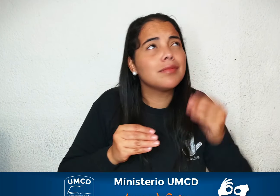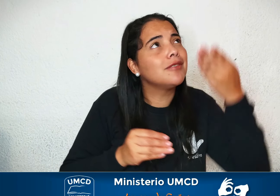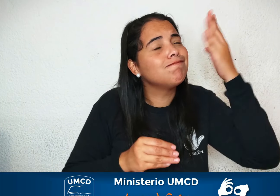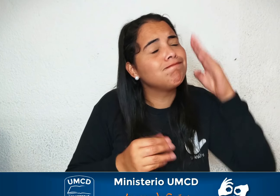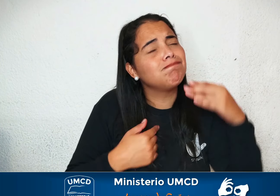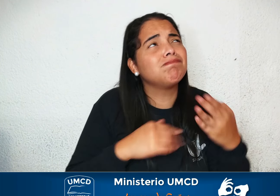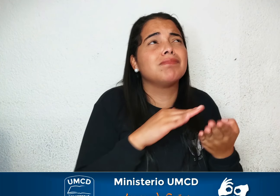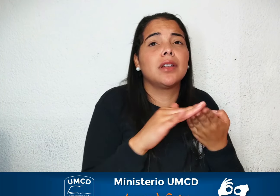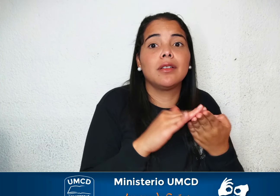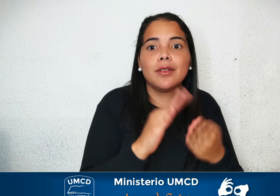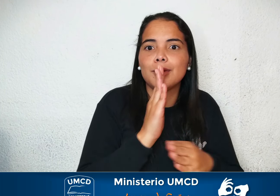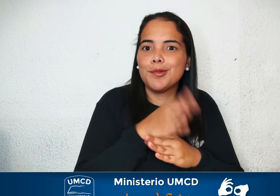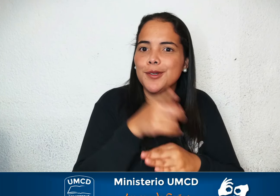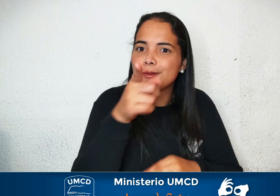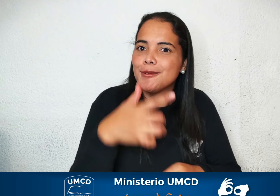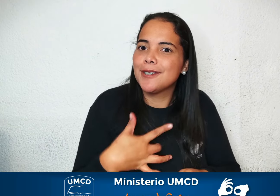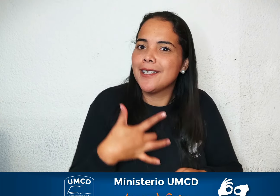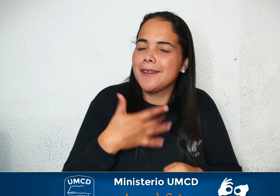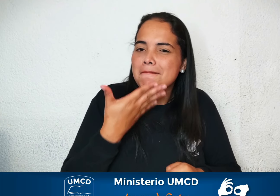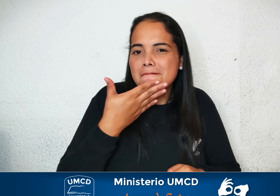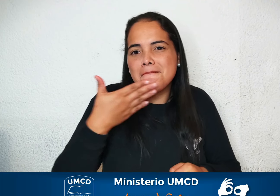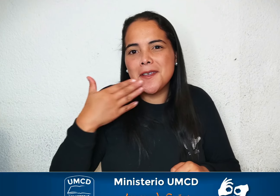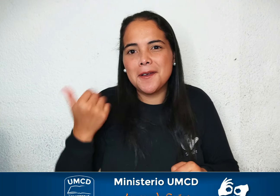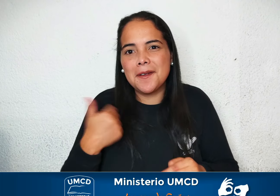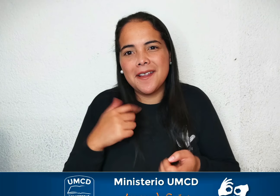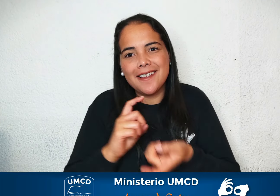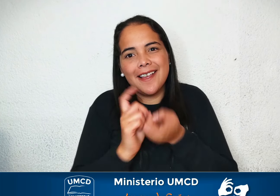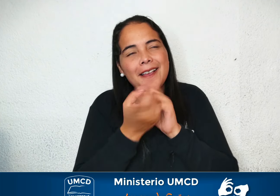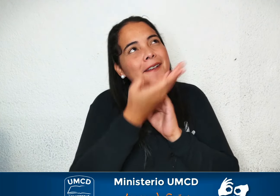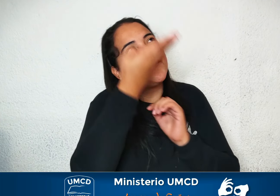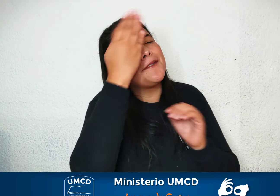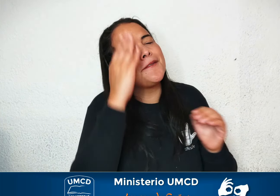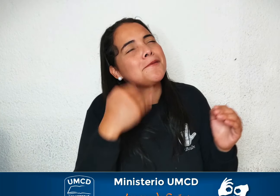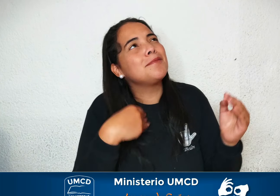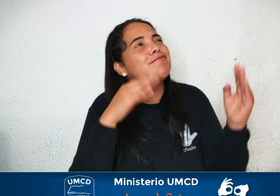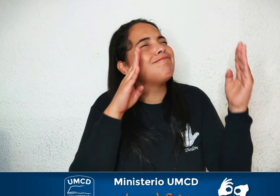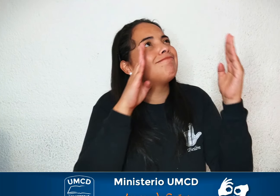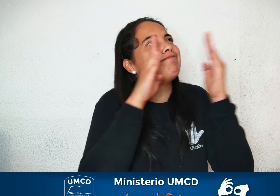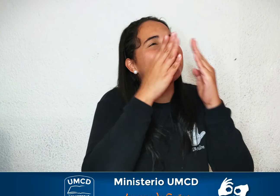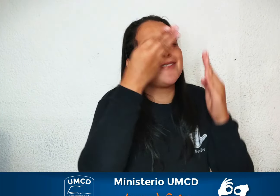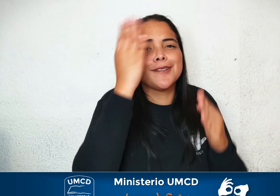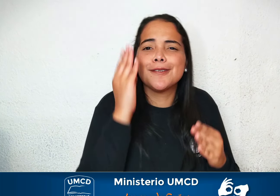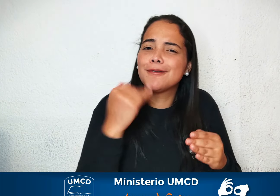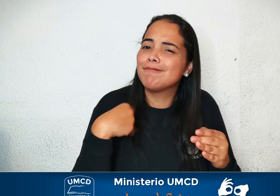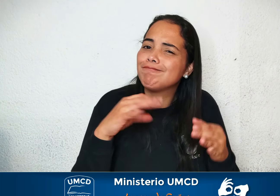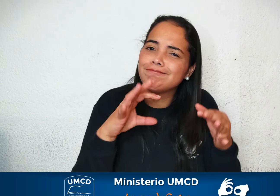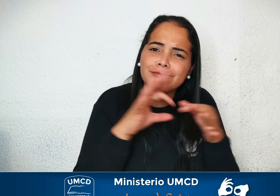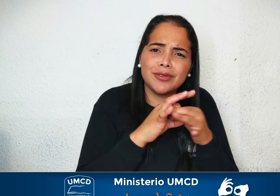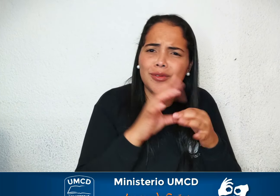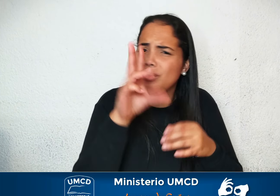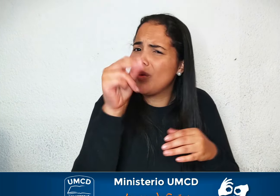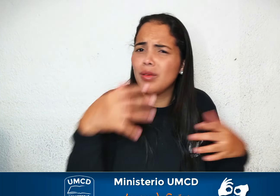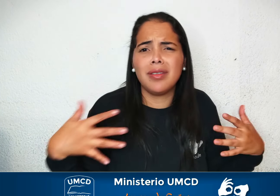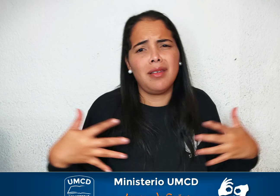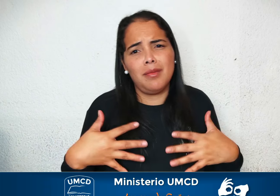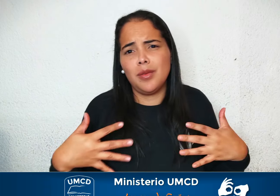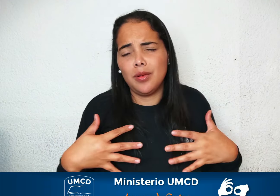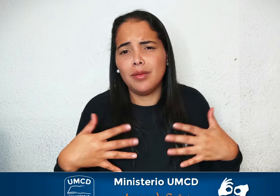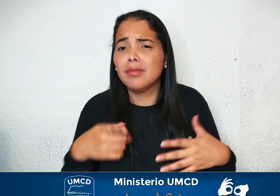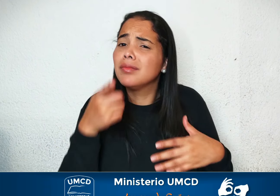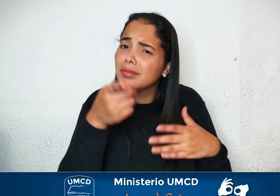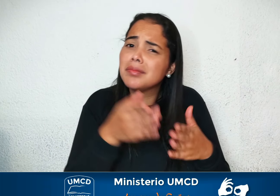de Dios. Y eso le va a ayudar a usted a mantener esa relación constante con Él. No tenga